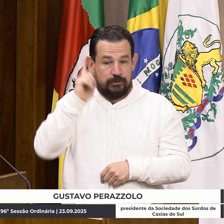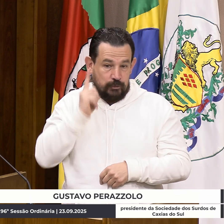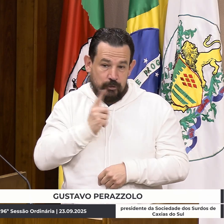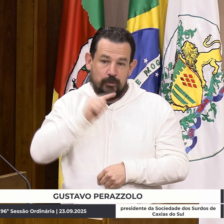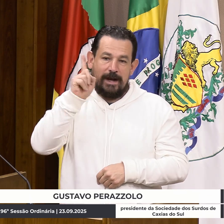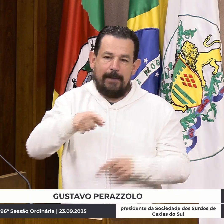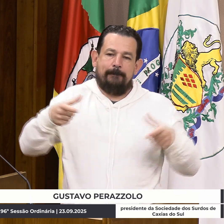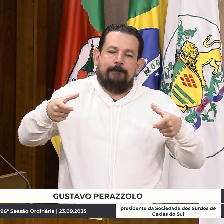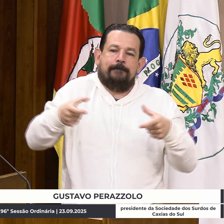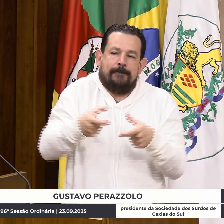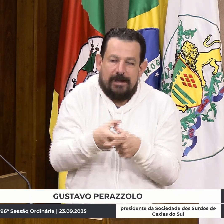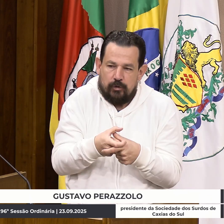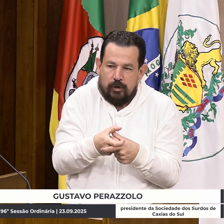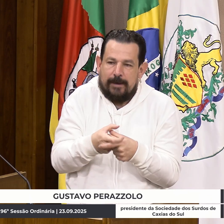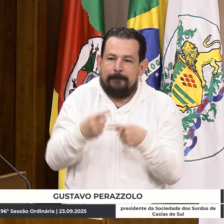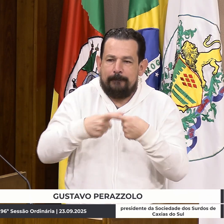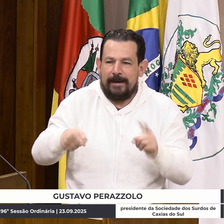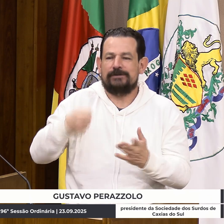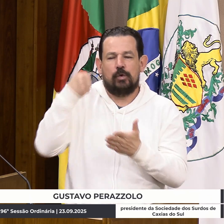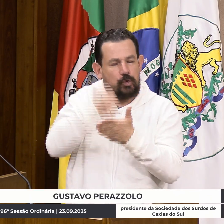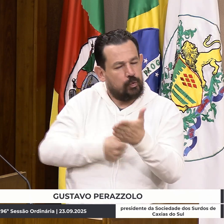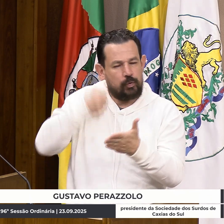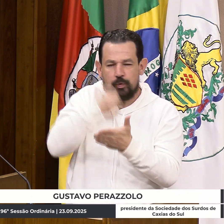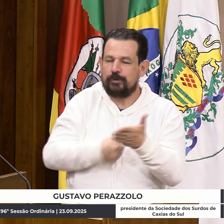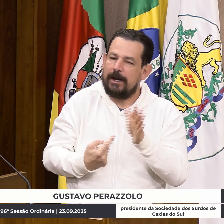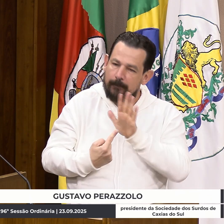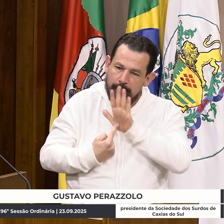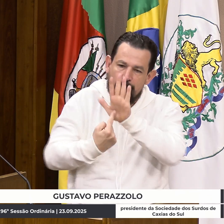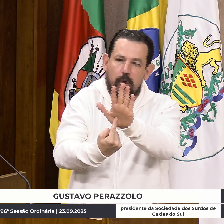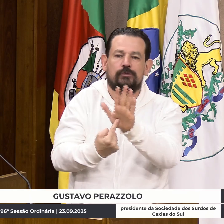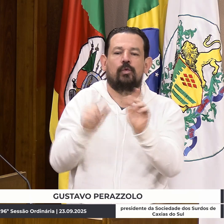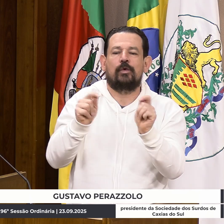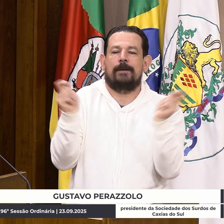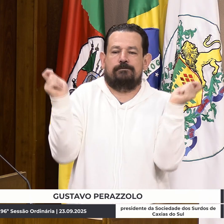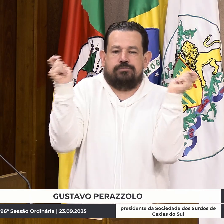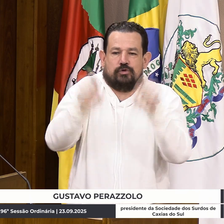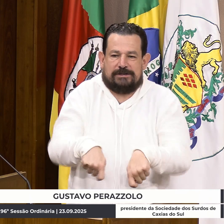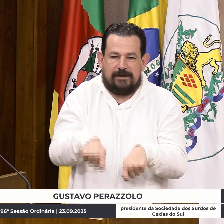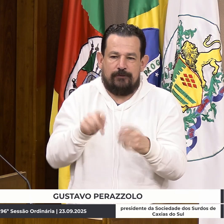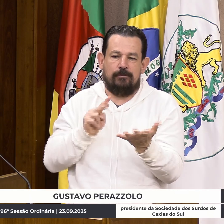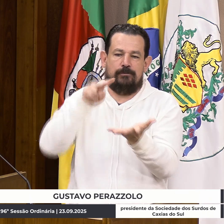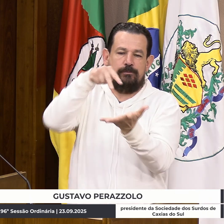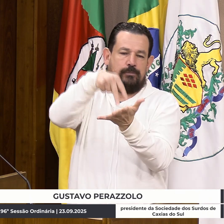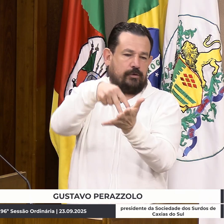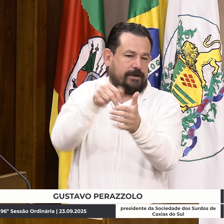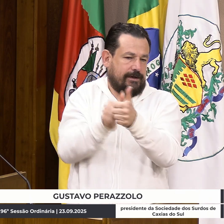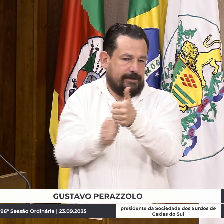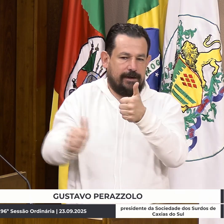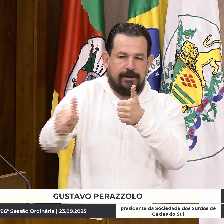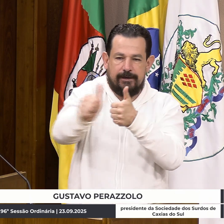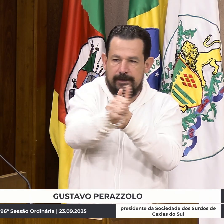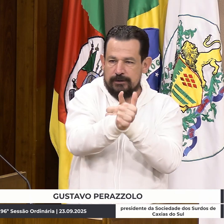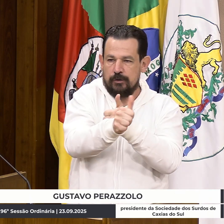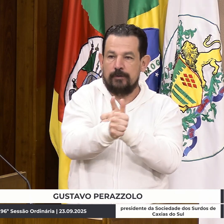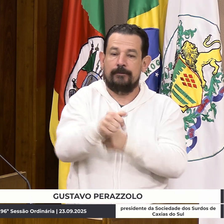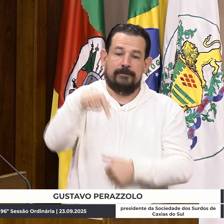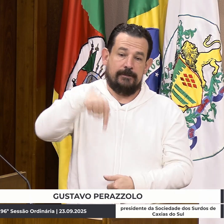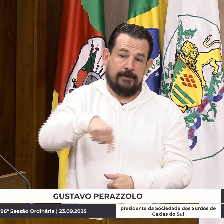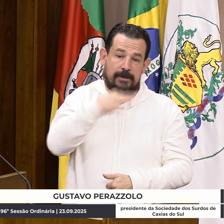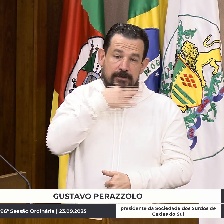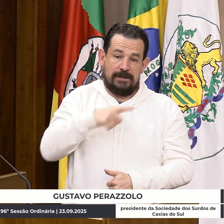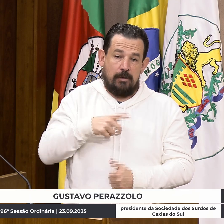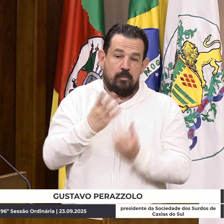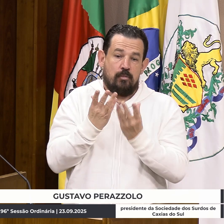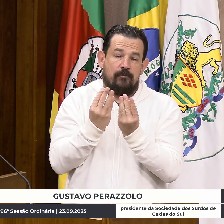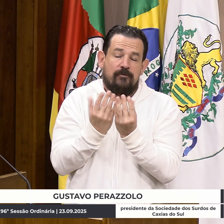Sul. Mas os surdos são uma comunidade menor, exatamente, como vocês podem imaginar, né? Mas queremos mostrar